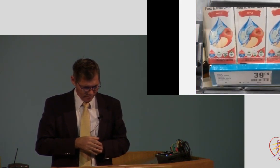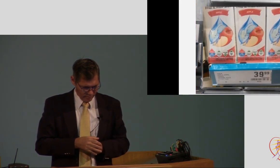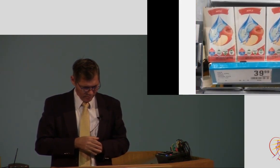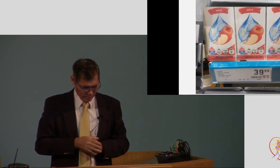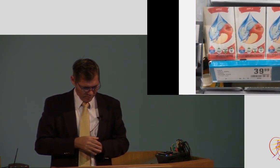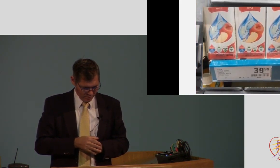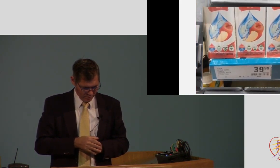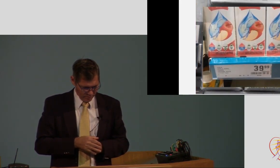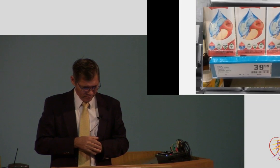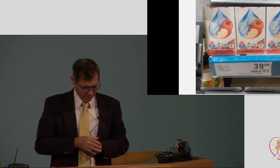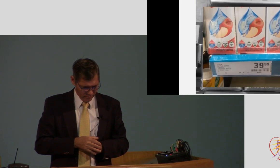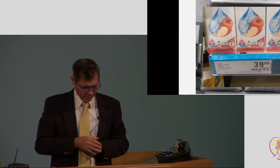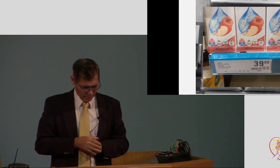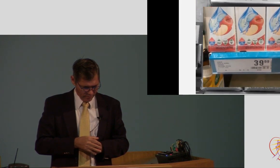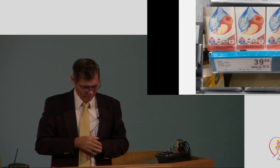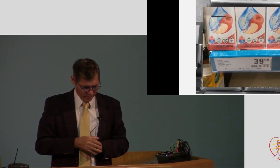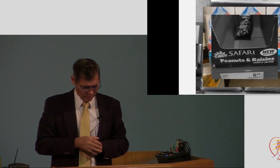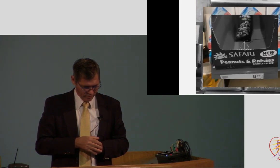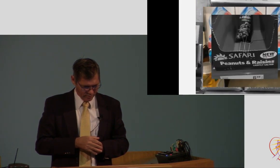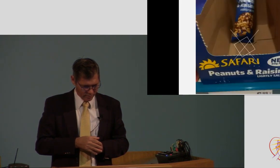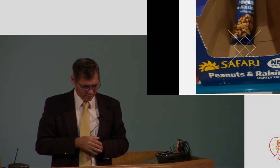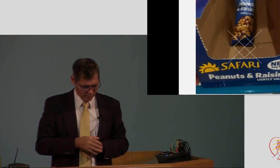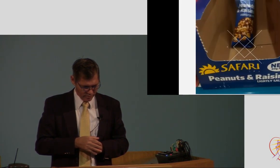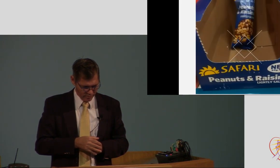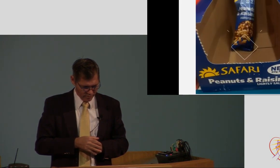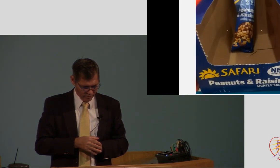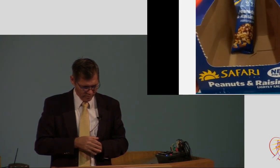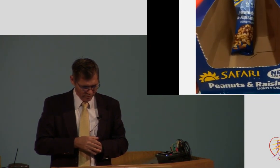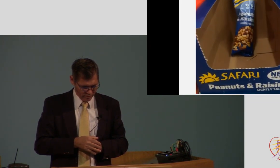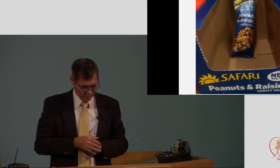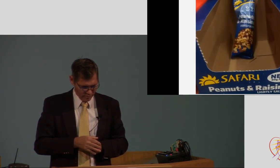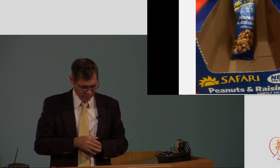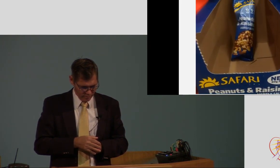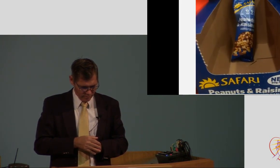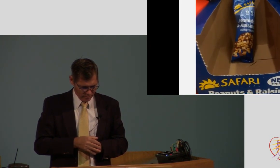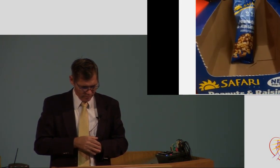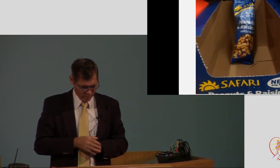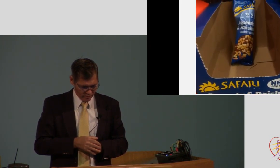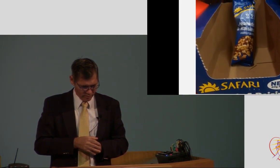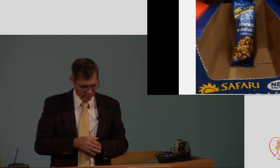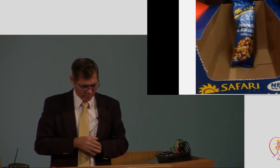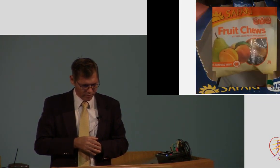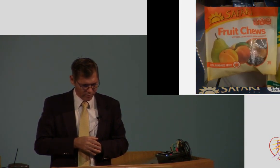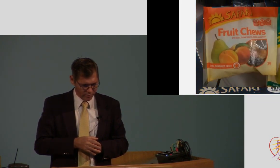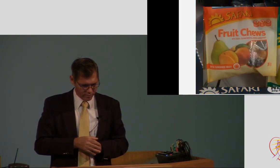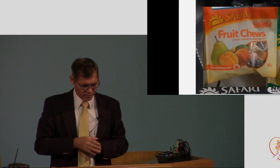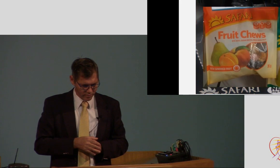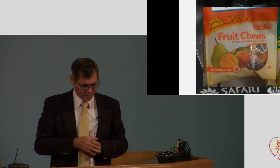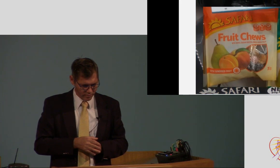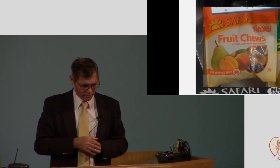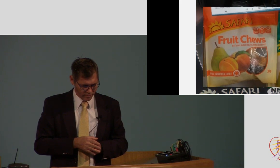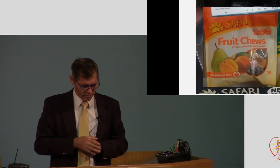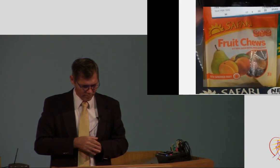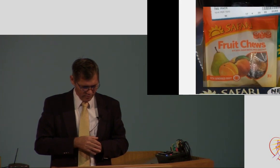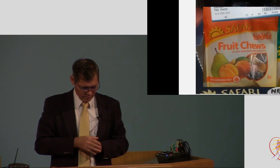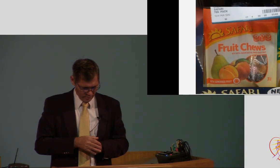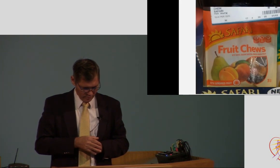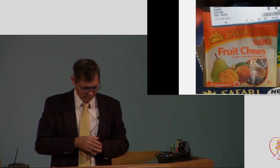Daar's niemand groter as hy nie, daar's niks wat ons kan skei nie. En